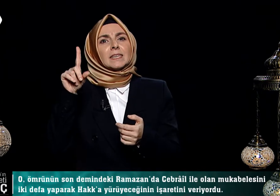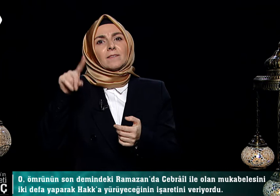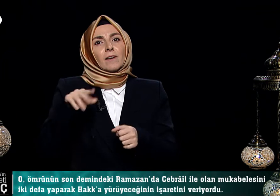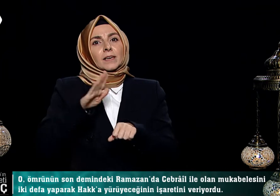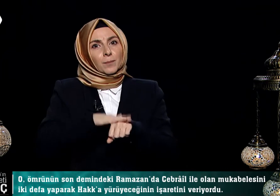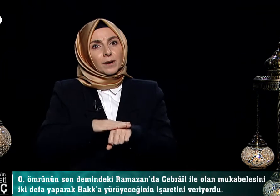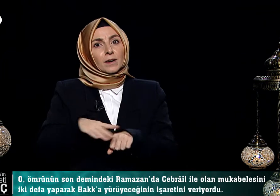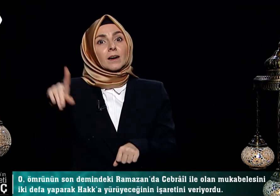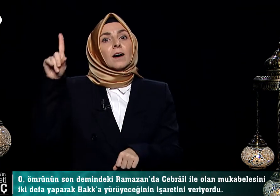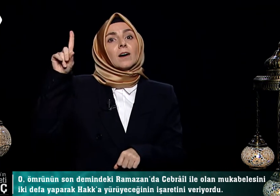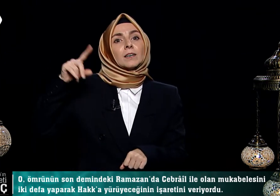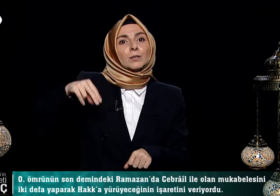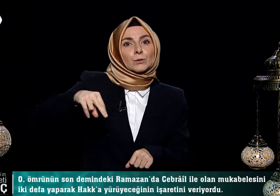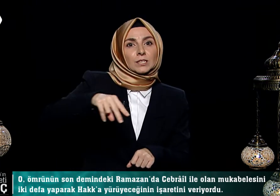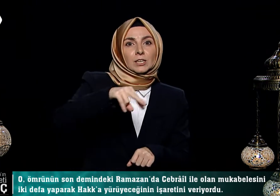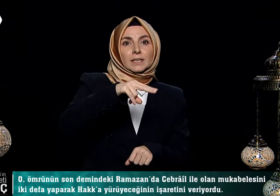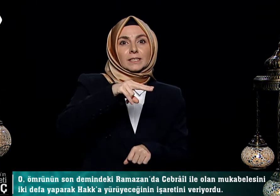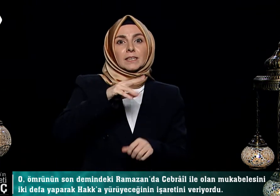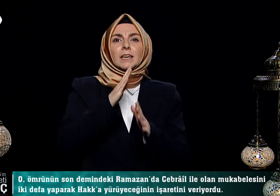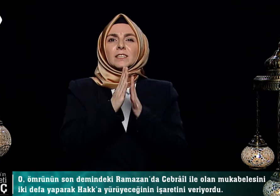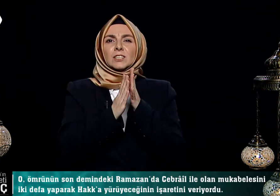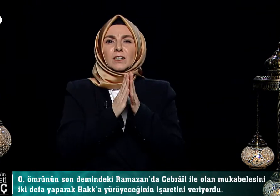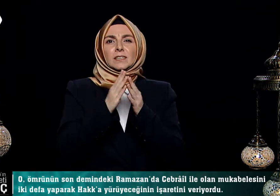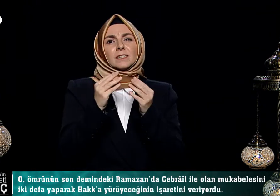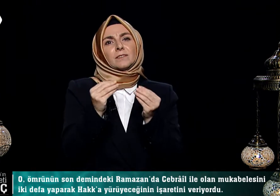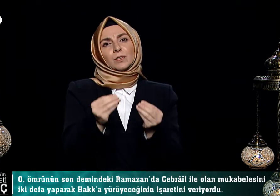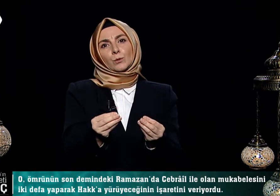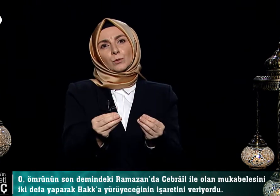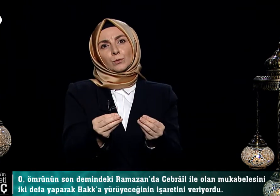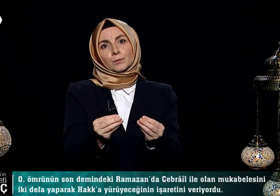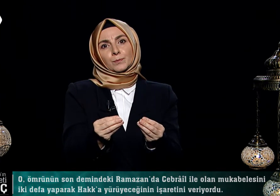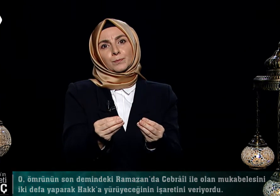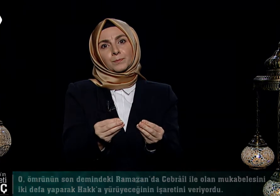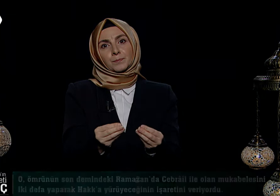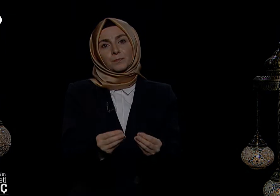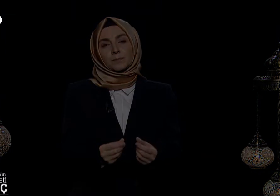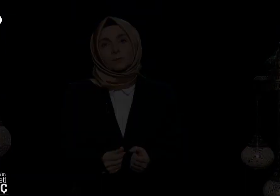2 defa yaparak Hakk'a yürüyeceğinin işaretini veriyordu.